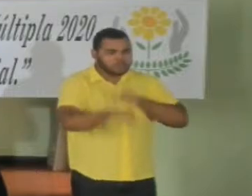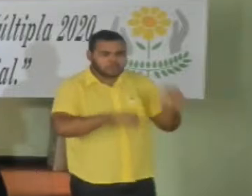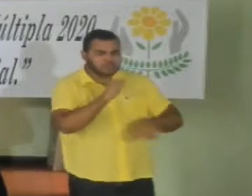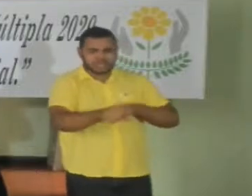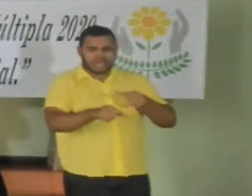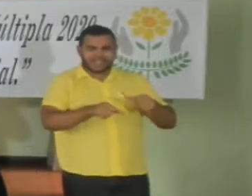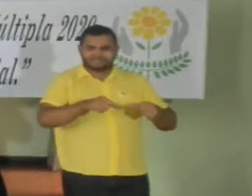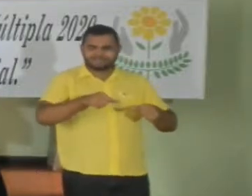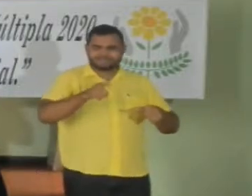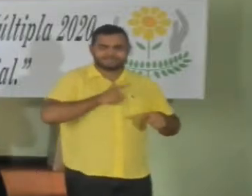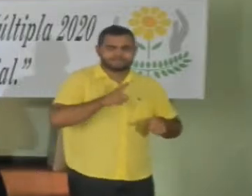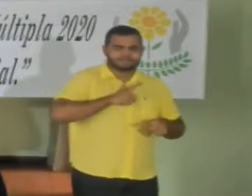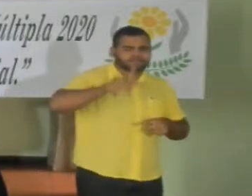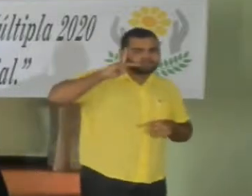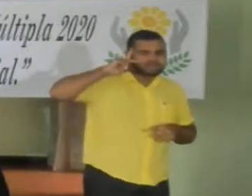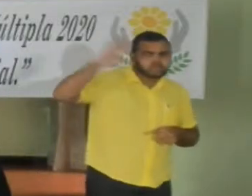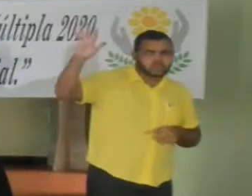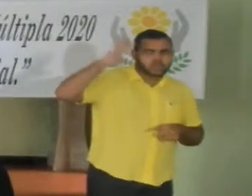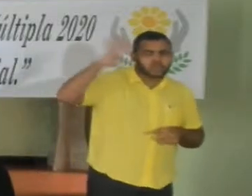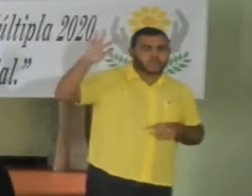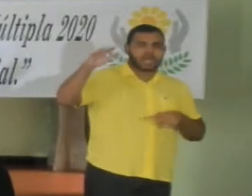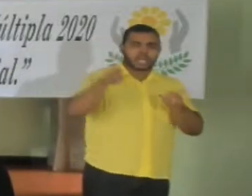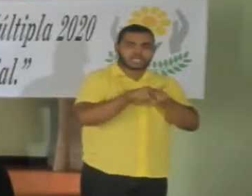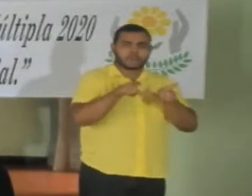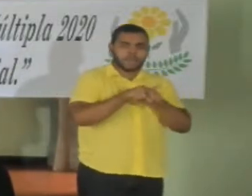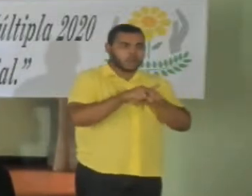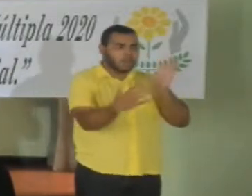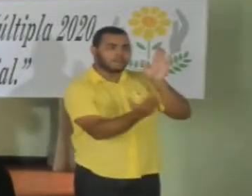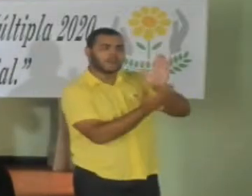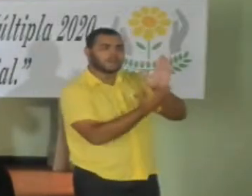certo sonho ou um projeto de mundo,